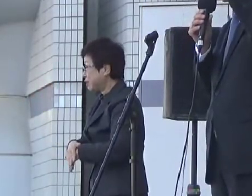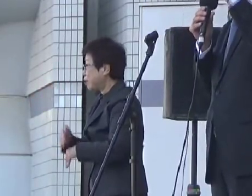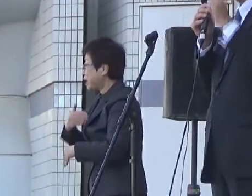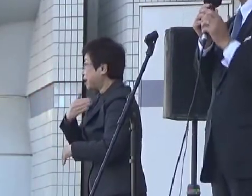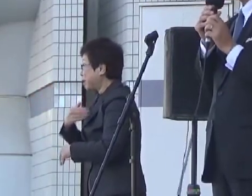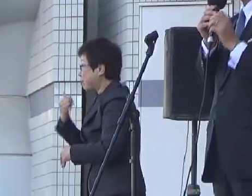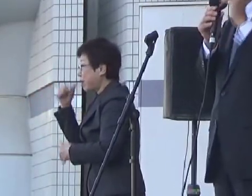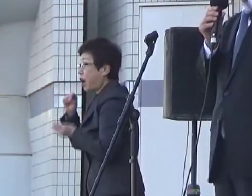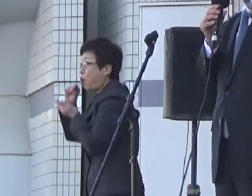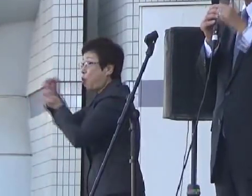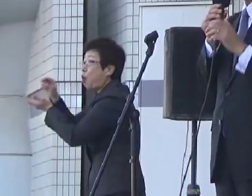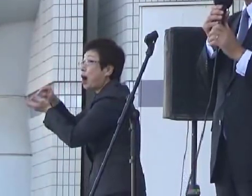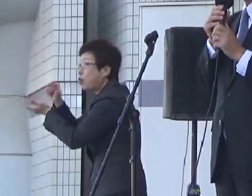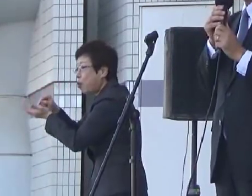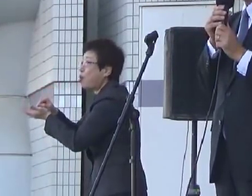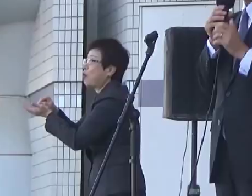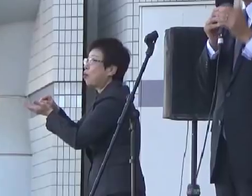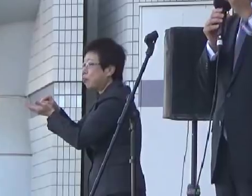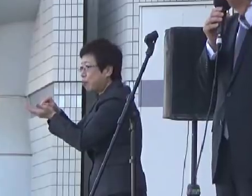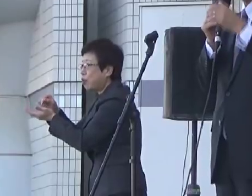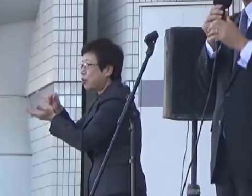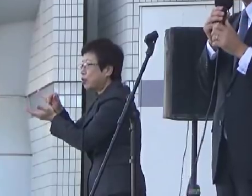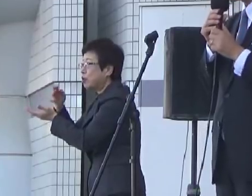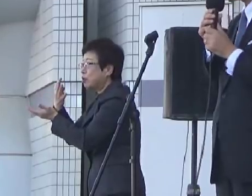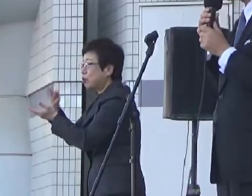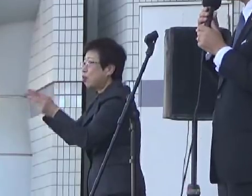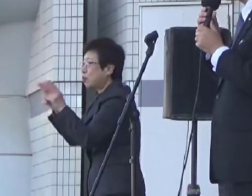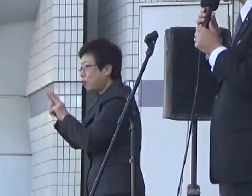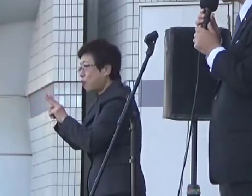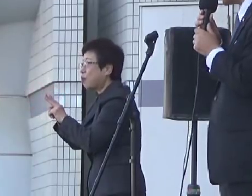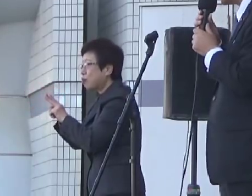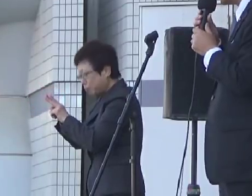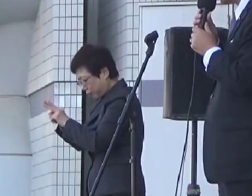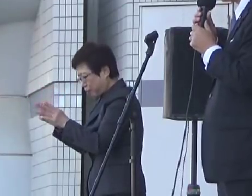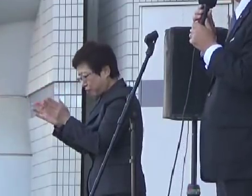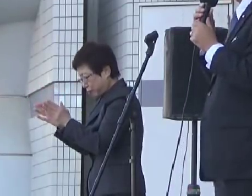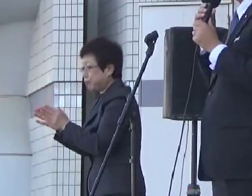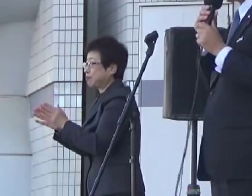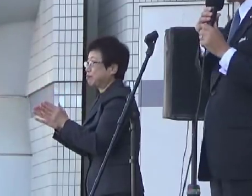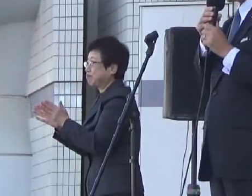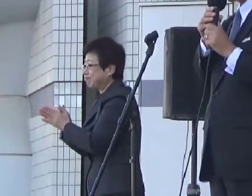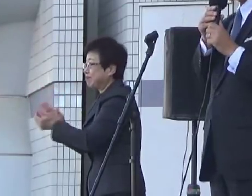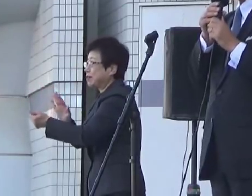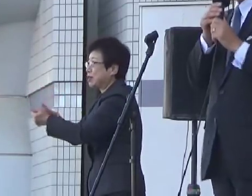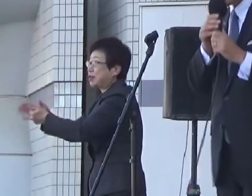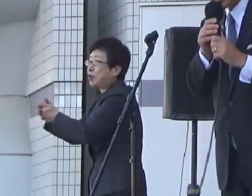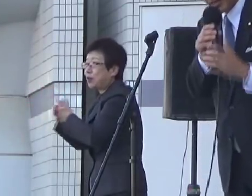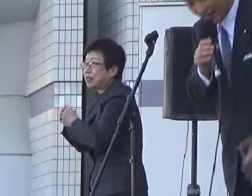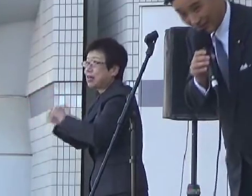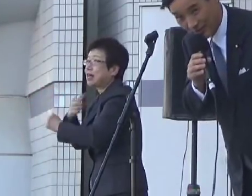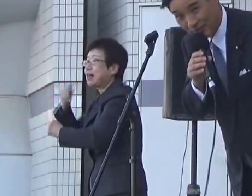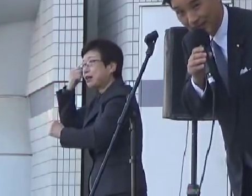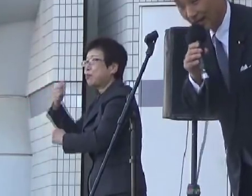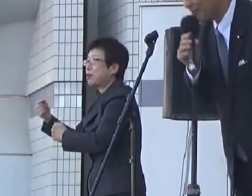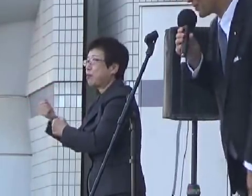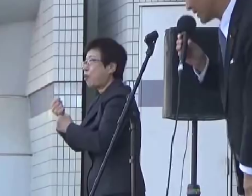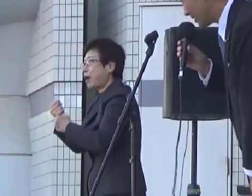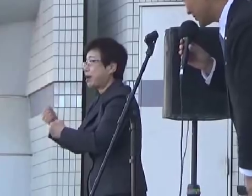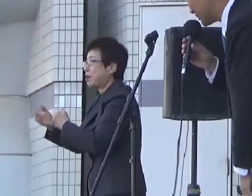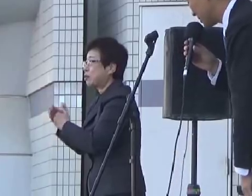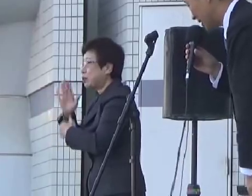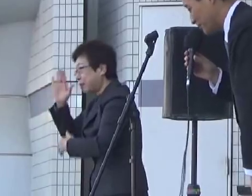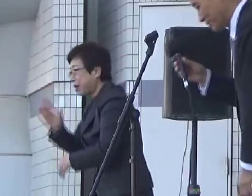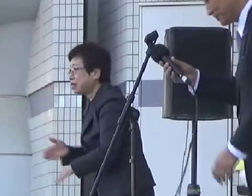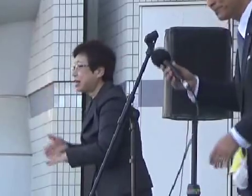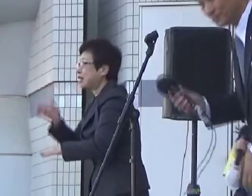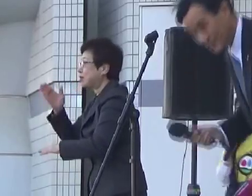は旗印に野党一致協力してですね、戦っていきますので、応援のほどよろしくお願いします。以上です。ありがとうございました。